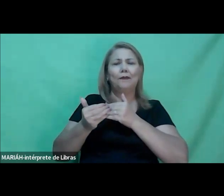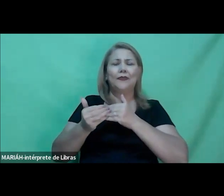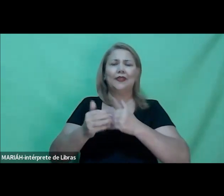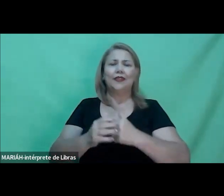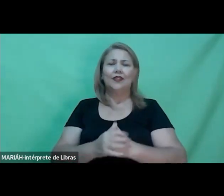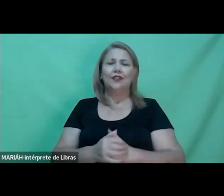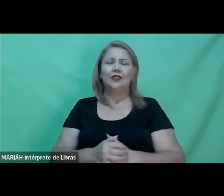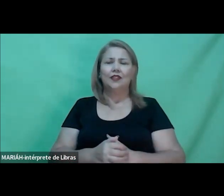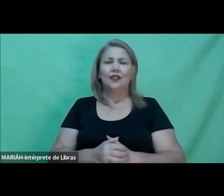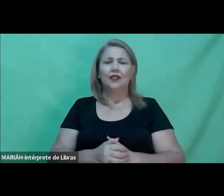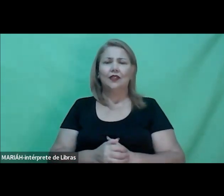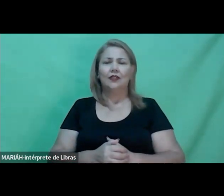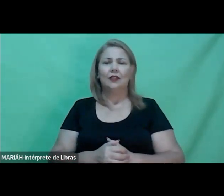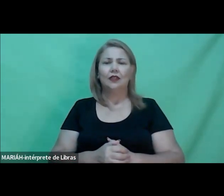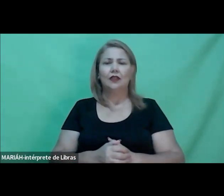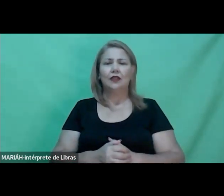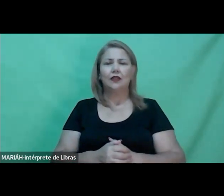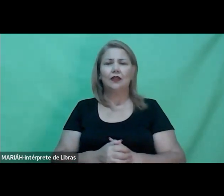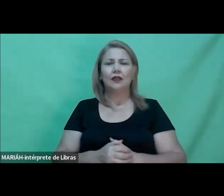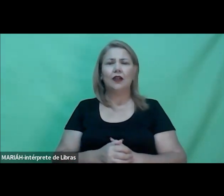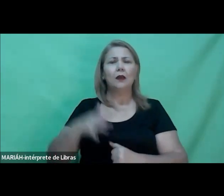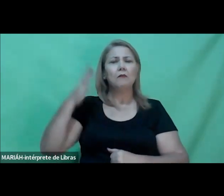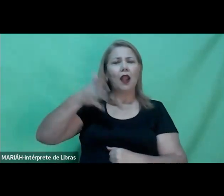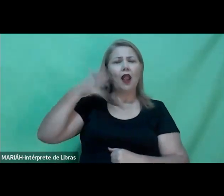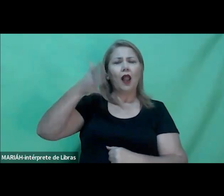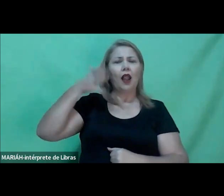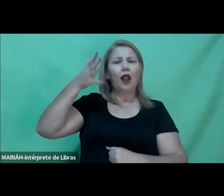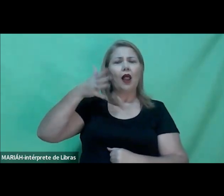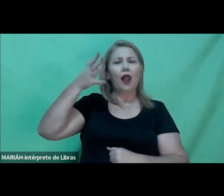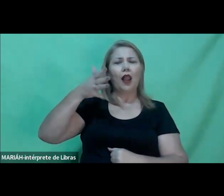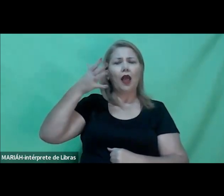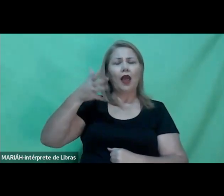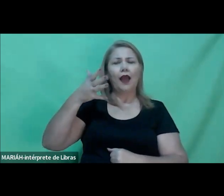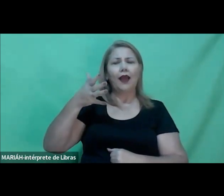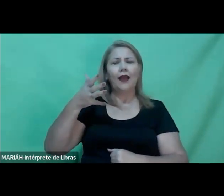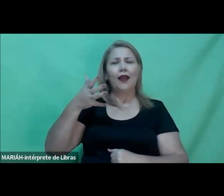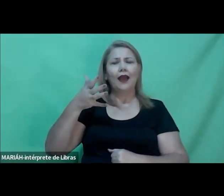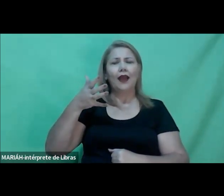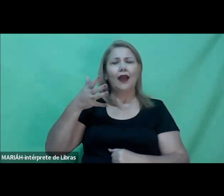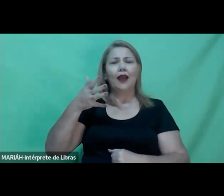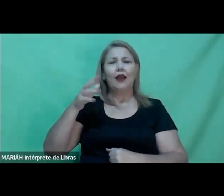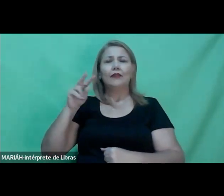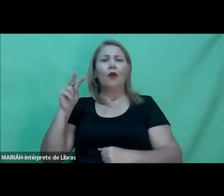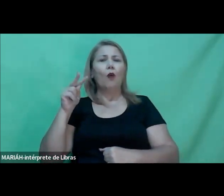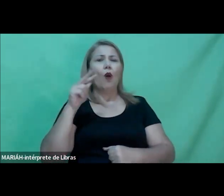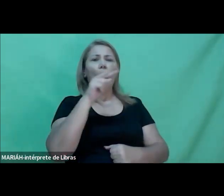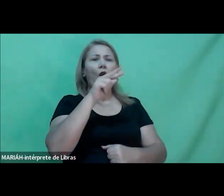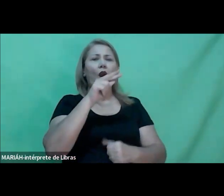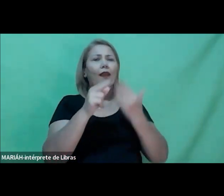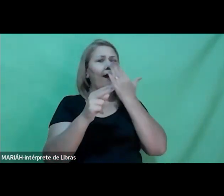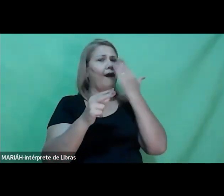al intervenir le hablaban al parlante que estaba al lado y no miraban al conferencista que estaba en la